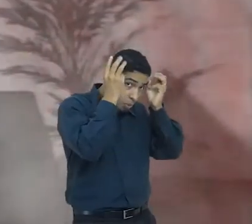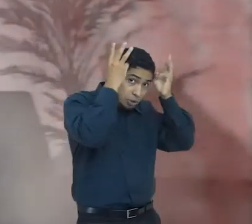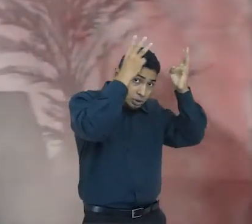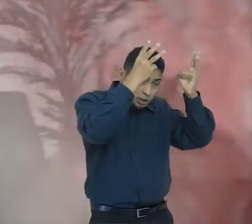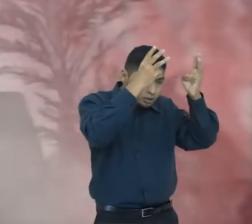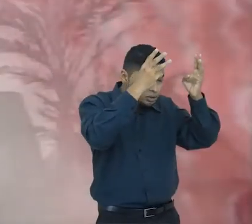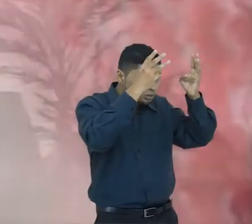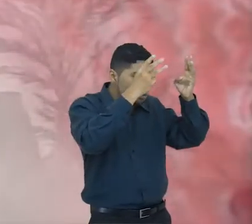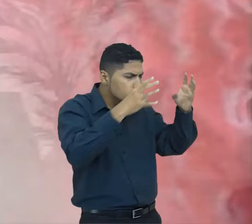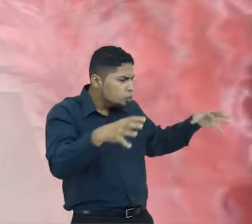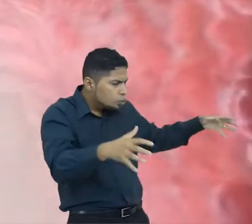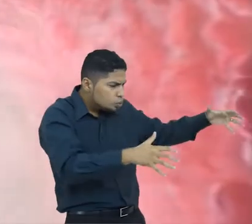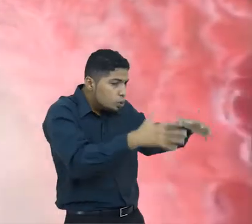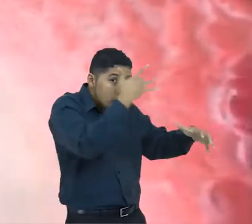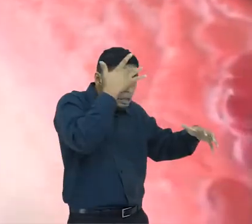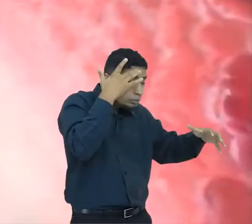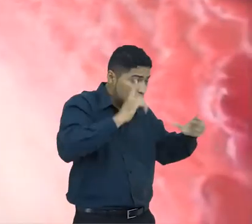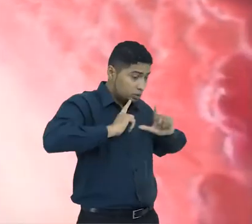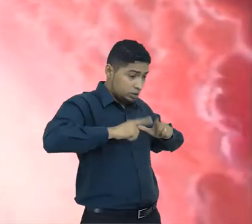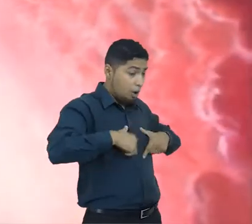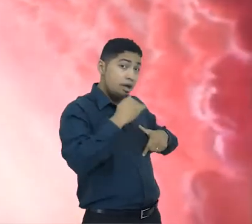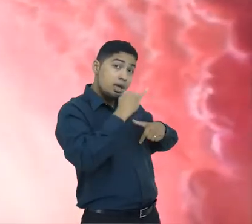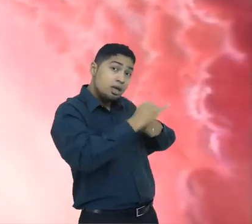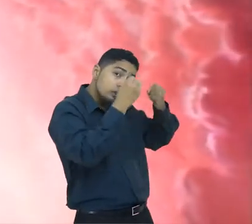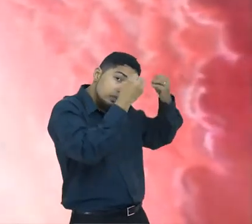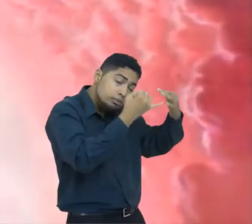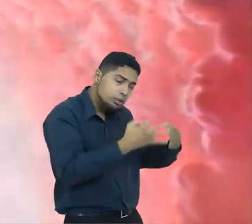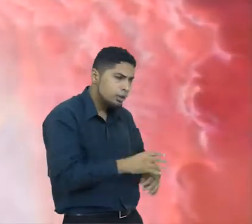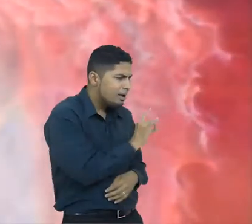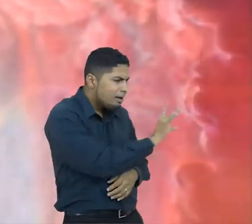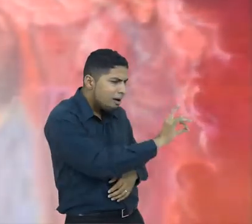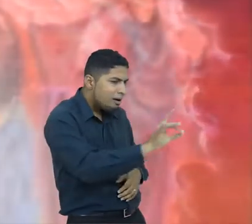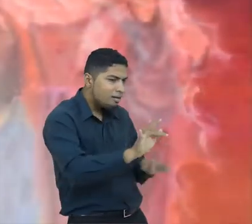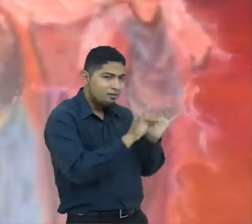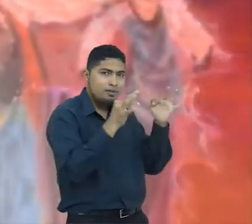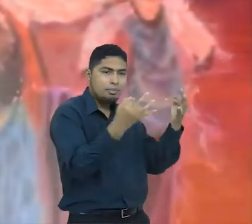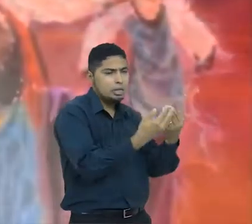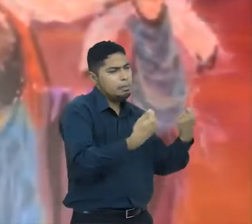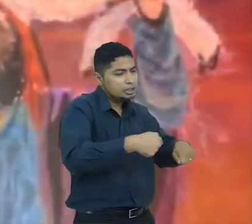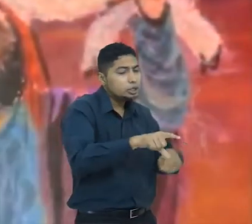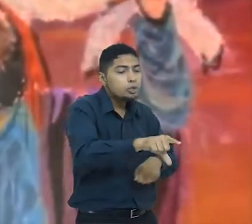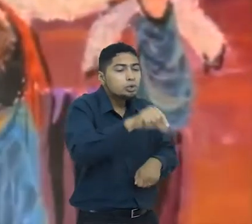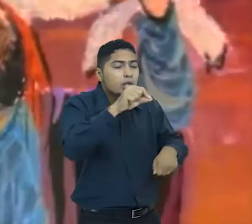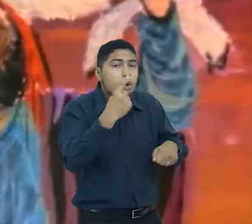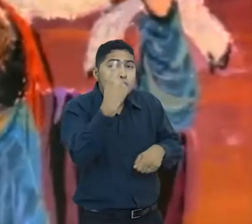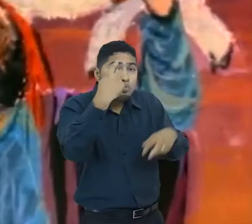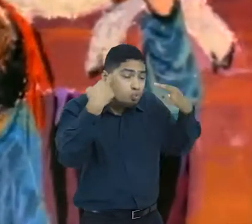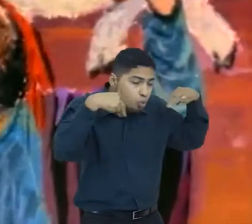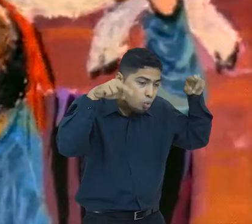Moisés, reúna todo o povo de Israel e diga-lhe o seguinte: cada família deve escolher um cordeiro de 1 ano